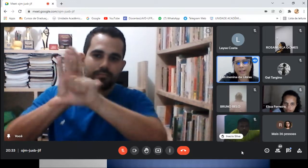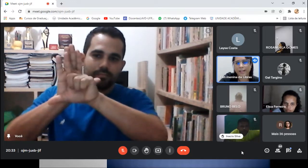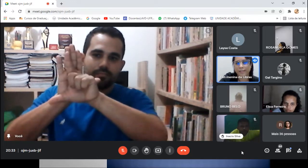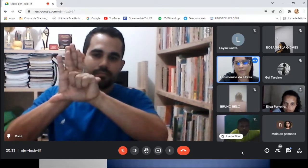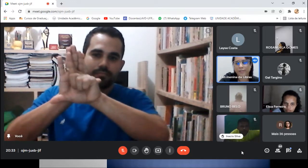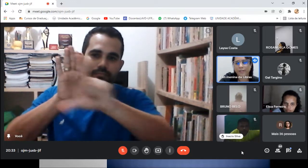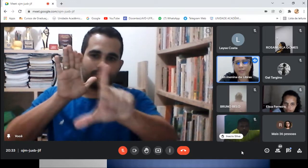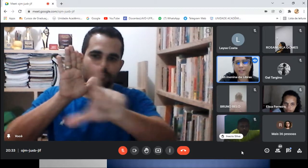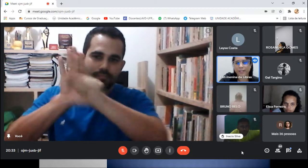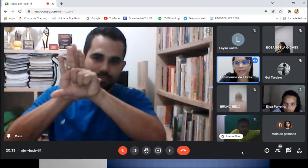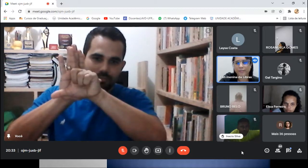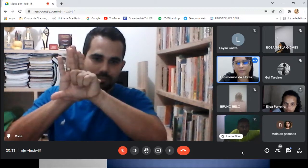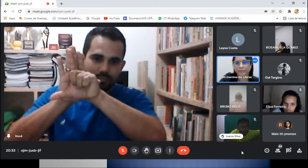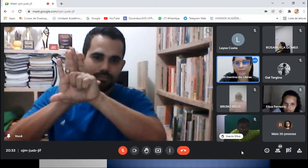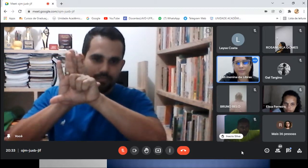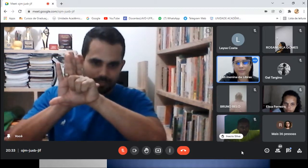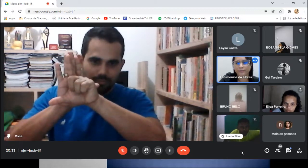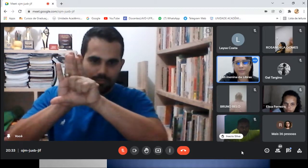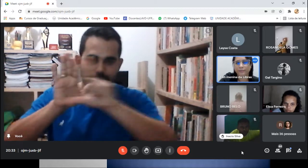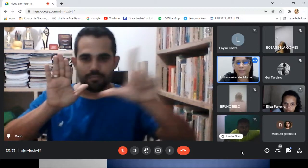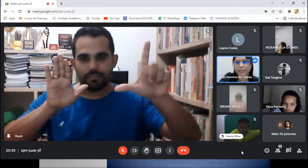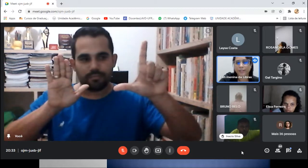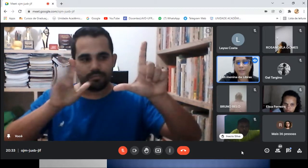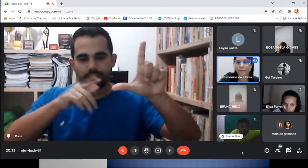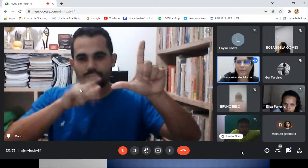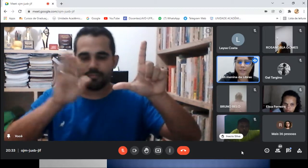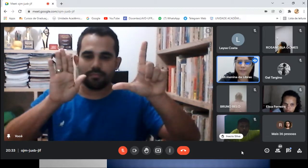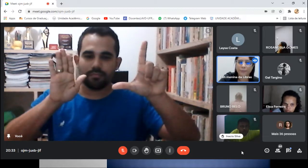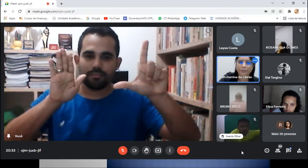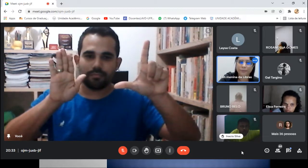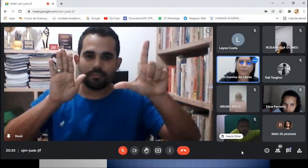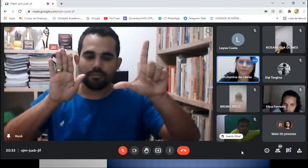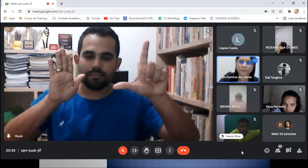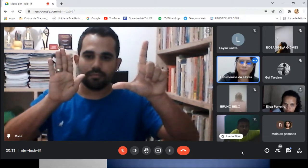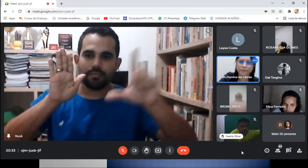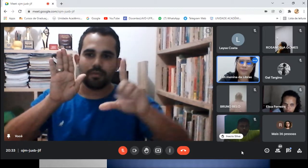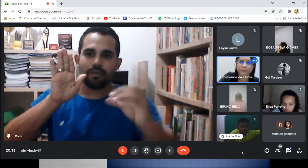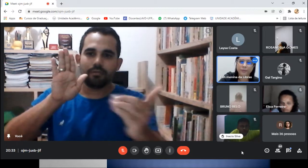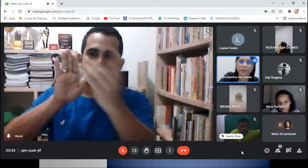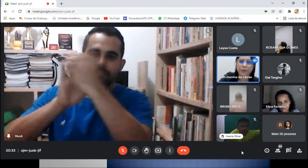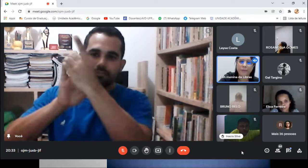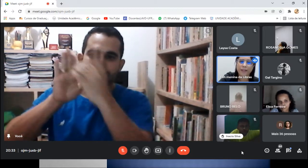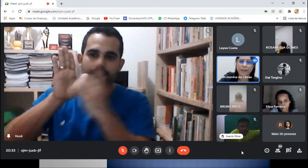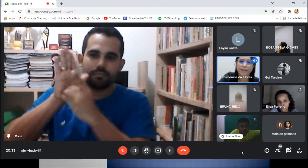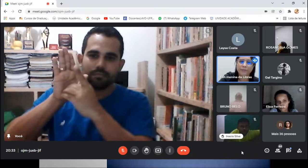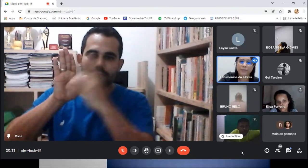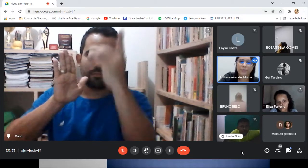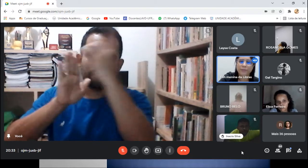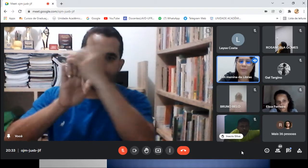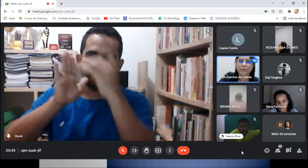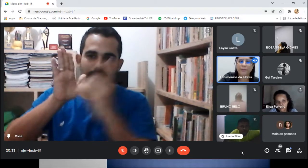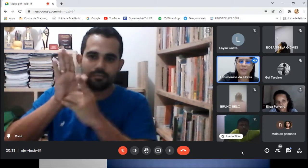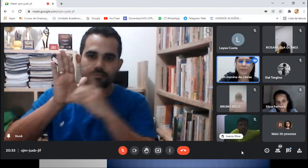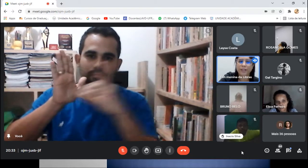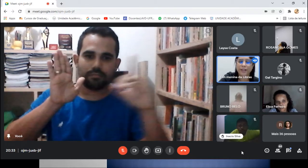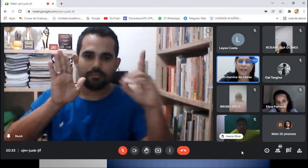Lei, sinal de lei. Tem essa configuração. Uma mão aberta, a outra com a mão configuração em L. Se